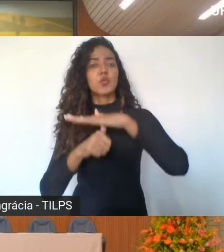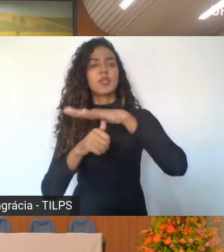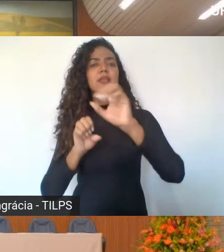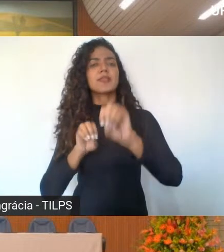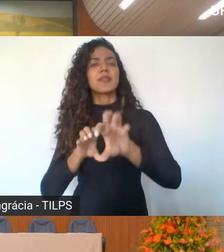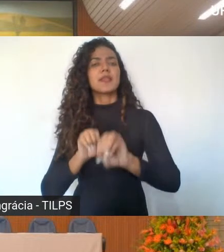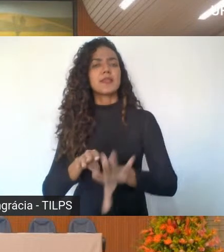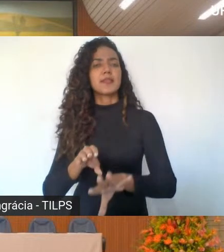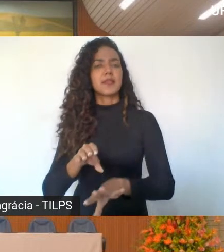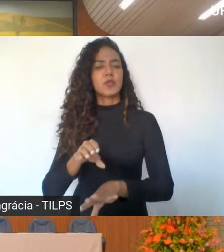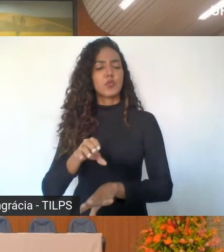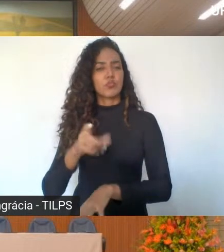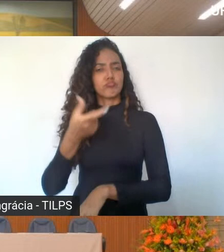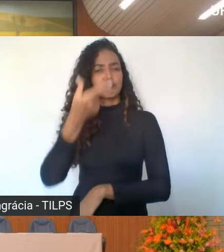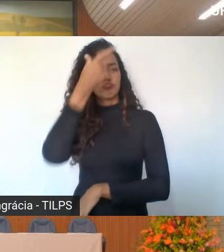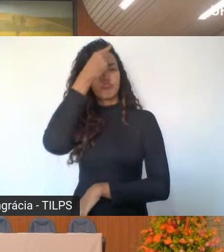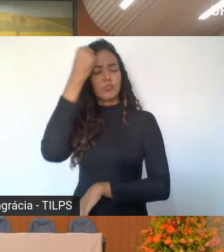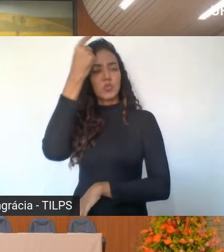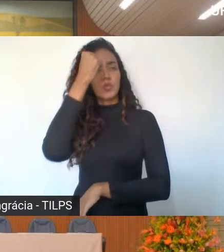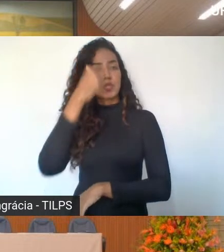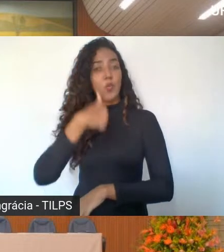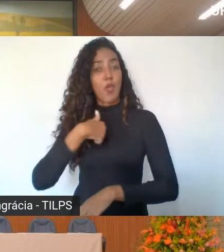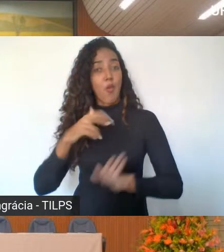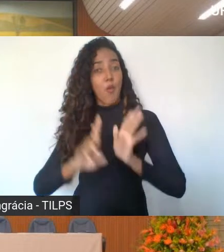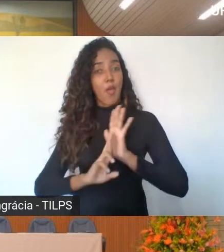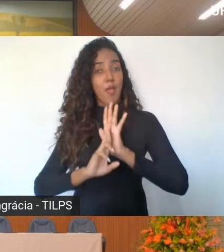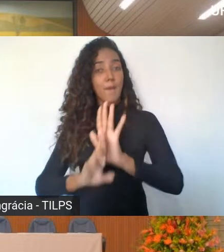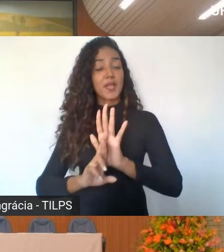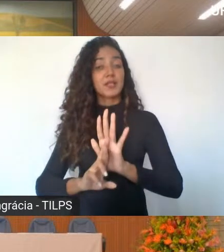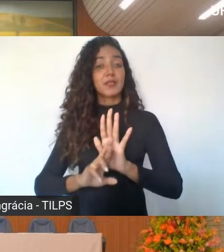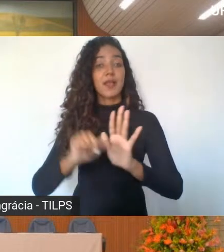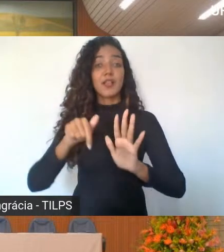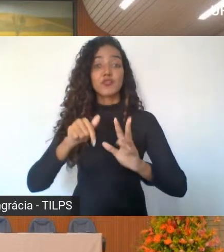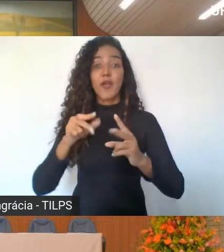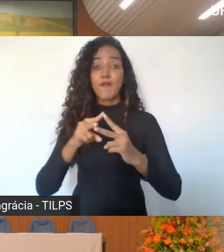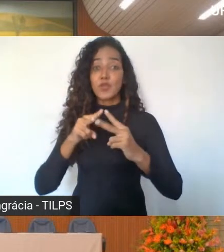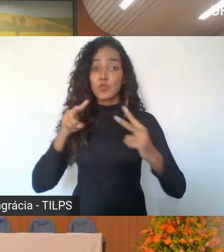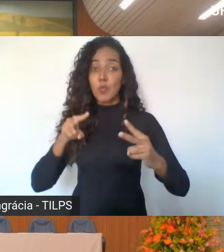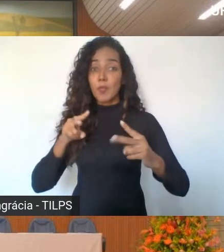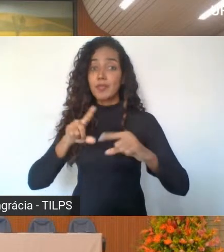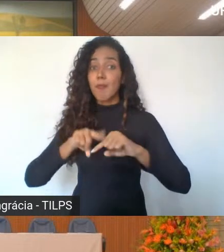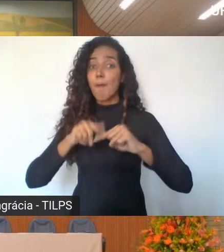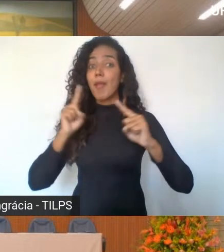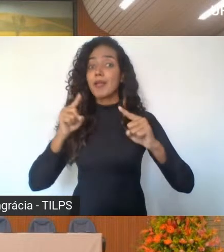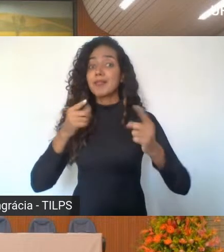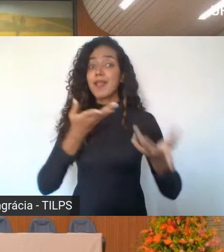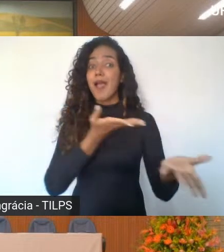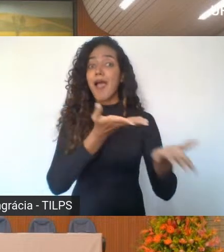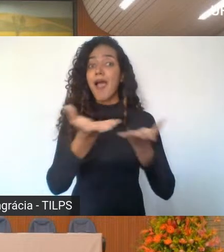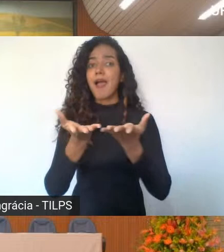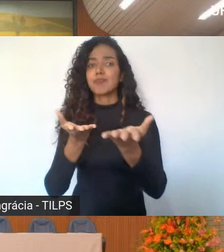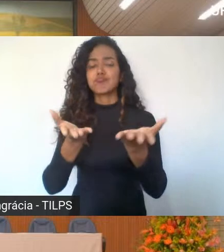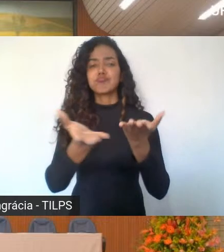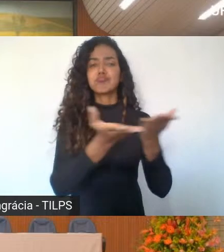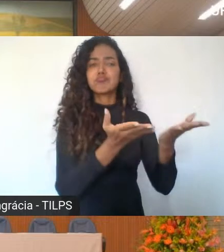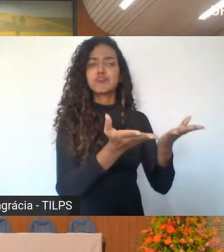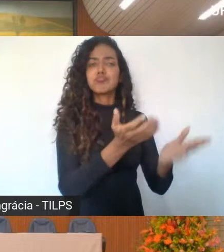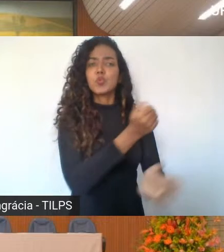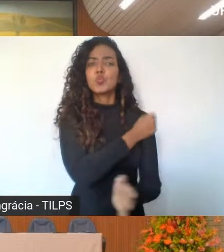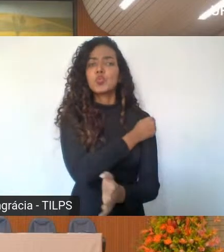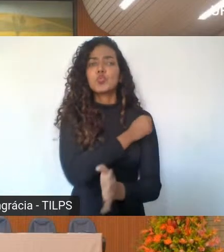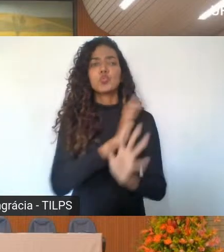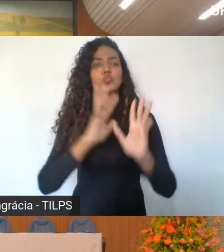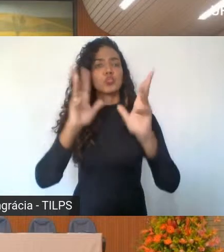Graduação, ela está remotamente atendendo todos os estudantes. todos os nossos programas acadêmicos